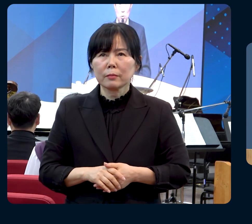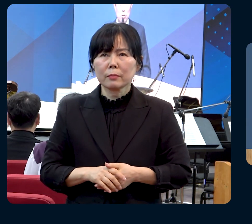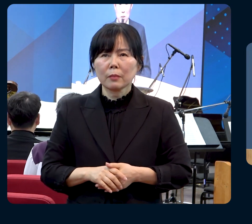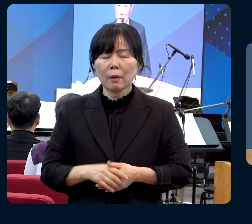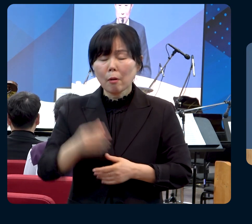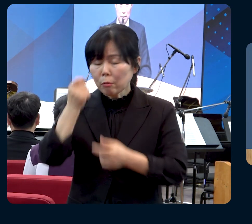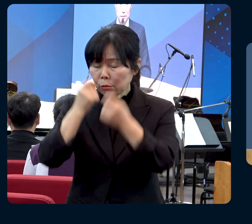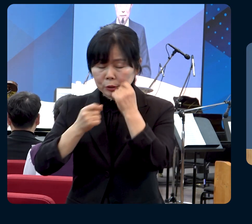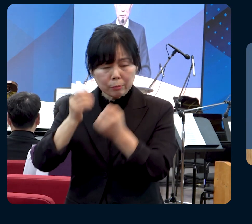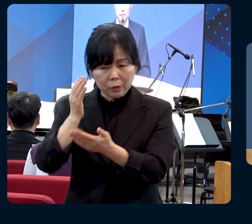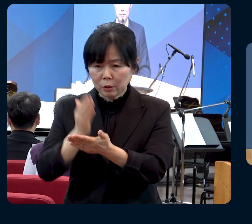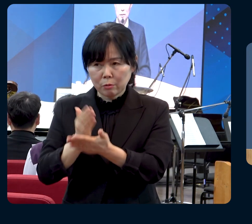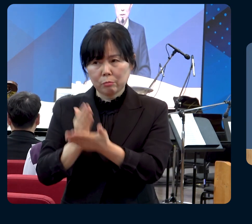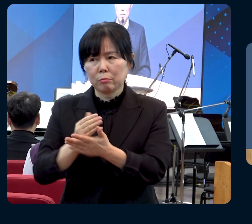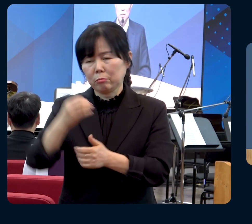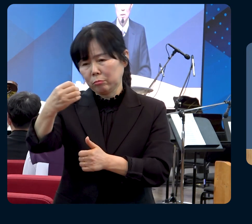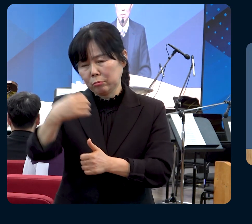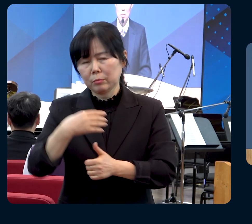울지 마세요.